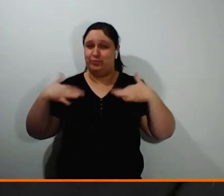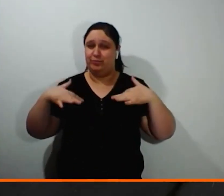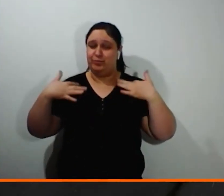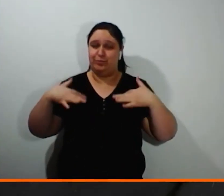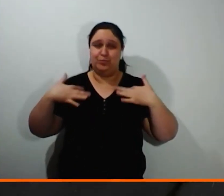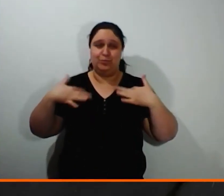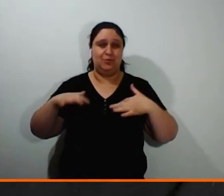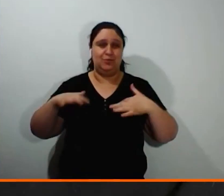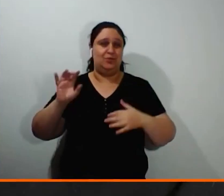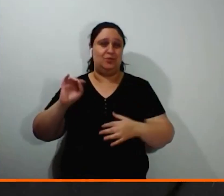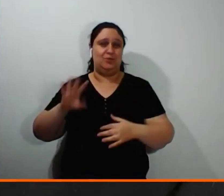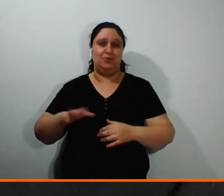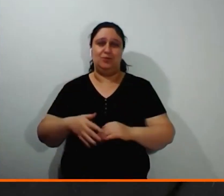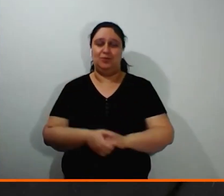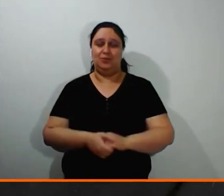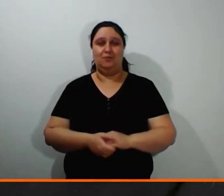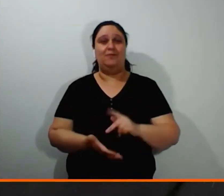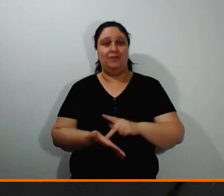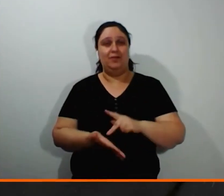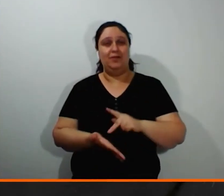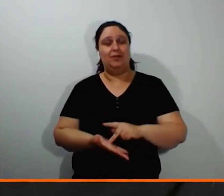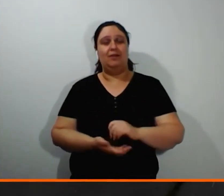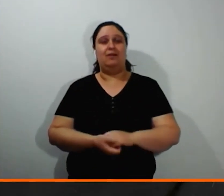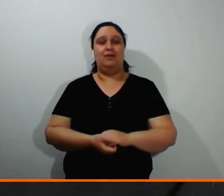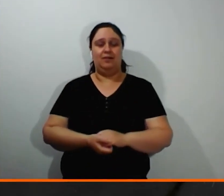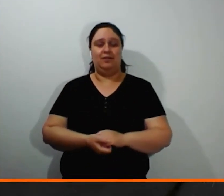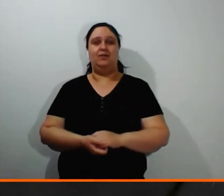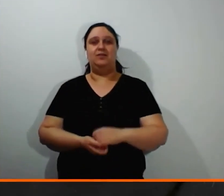Ele veio cair em mãos de salteadores,